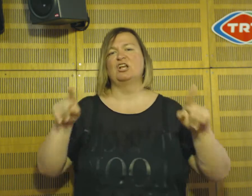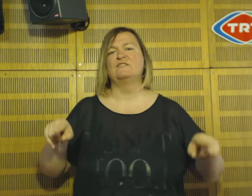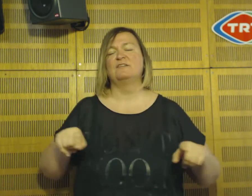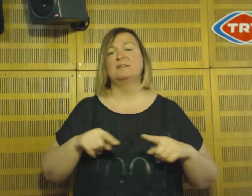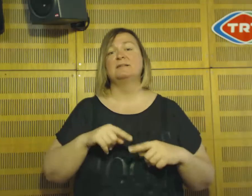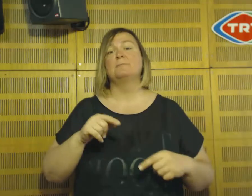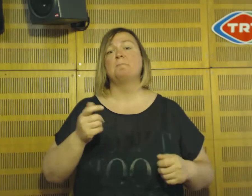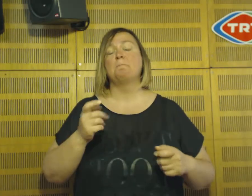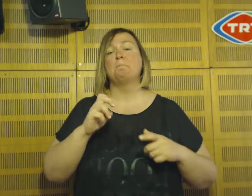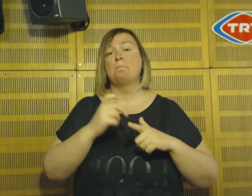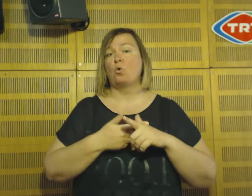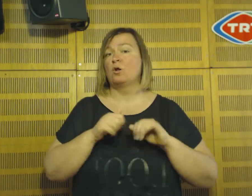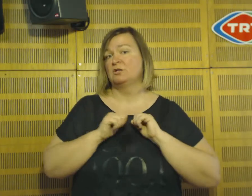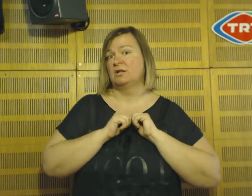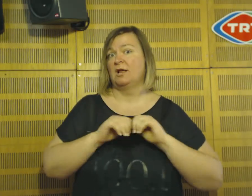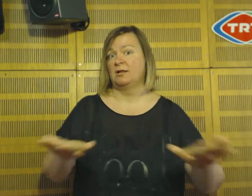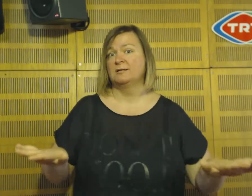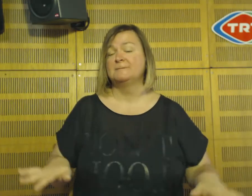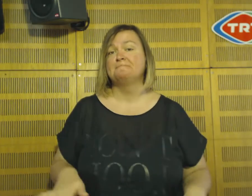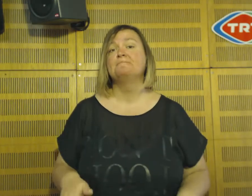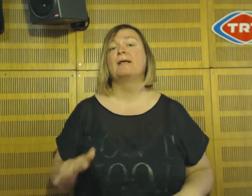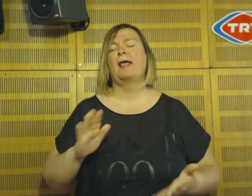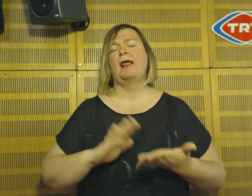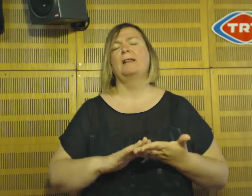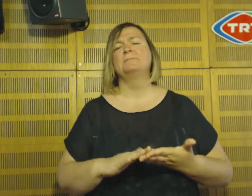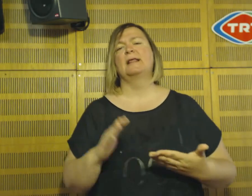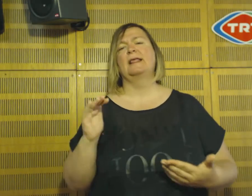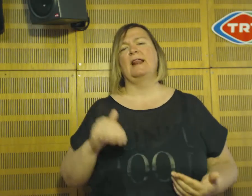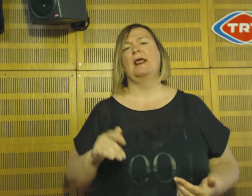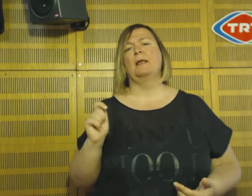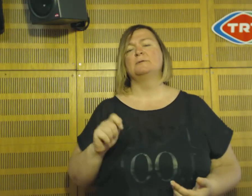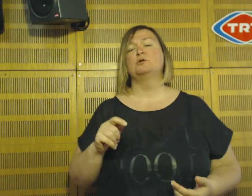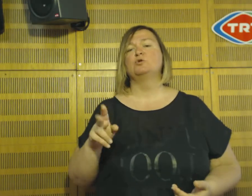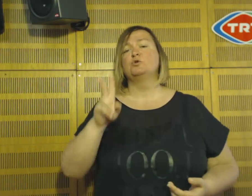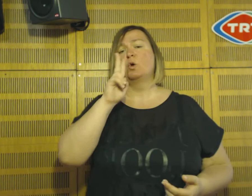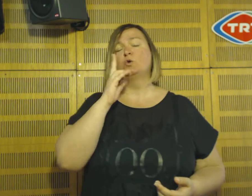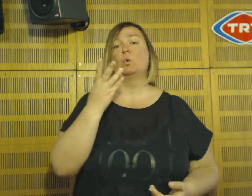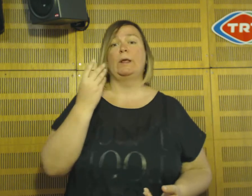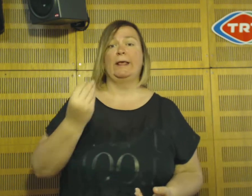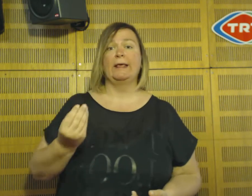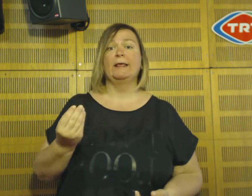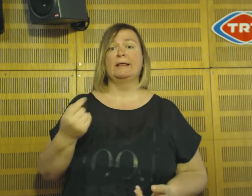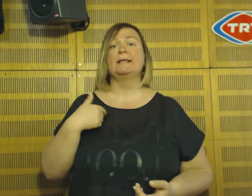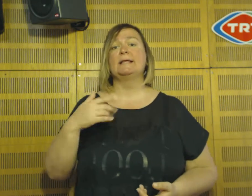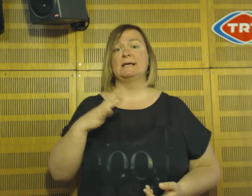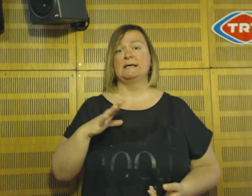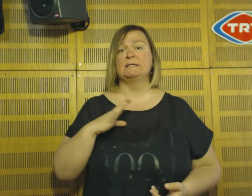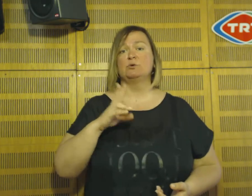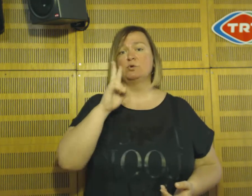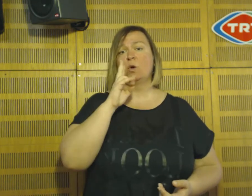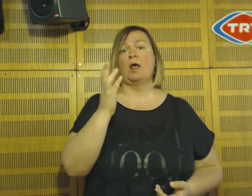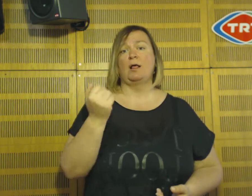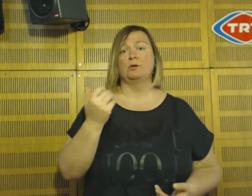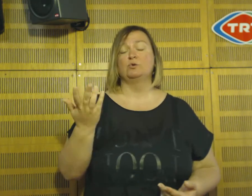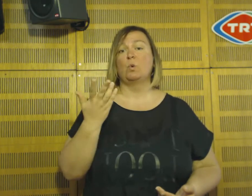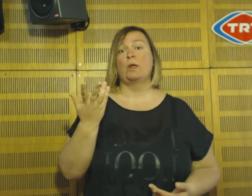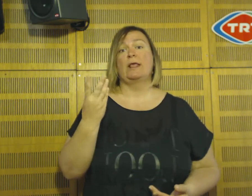projeyi yaygınlaştıracağız. Ve elimizden geleni yapacağız. Çünkü sonuçlar çok iyi. İstediğimiz sonuçları aldık. Hatta çok daha iyisini